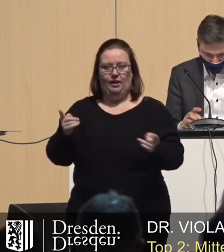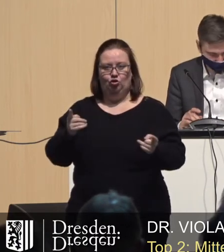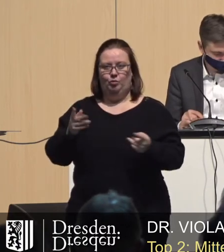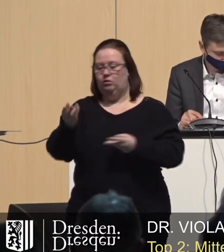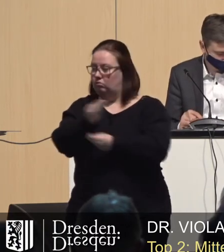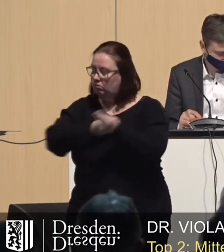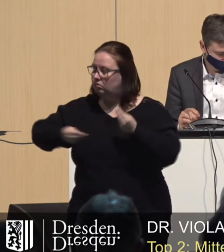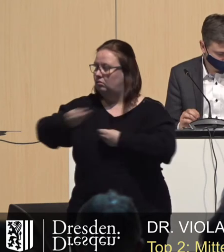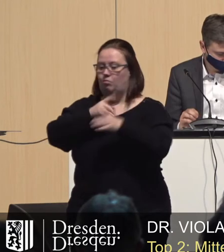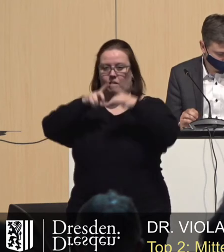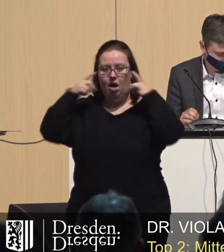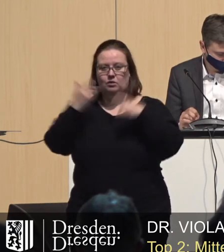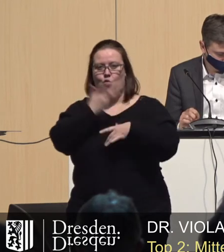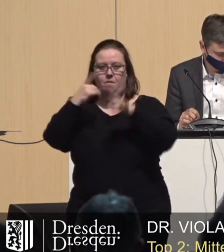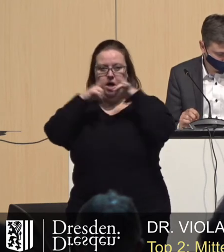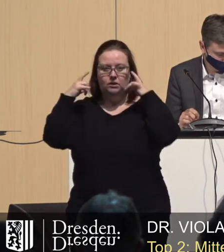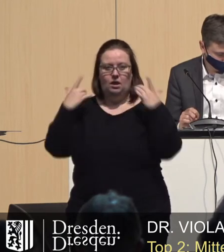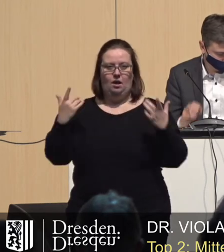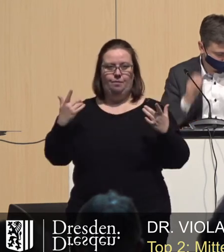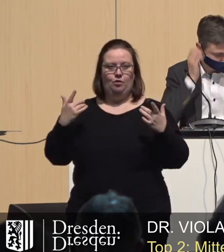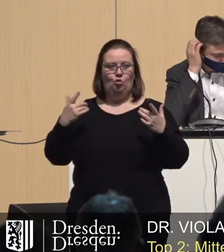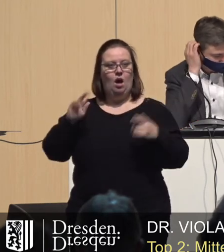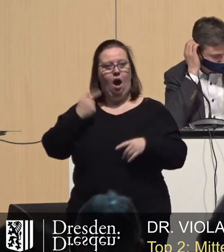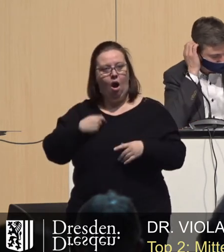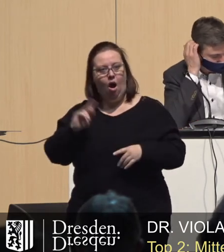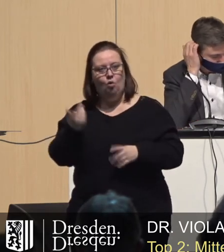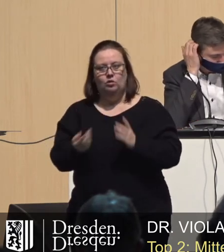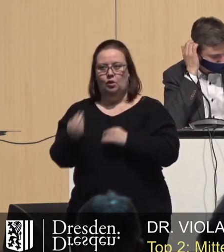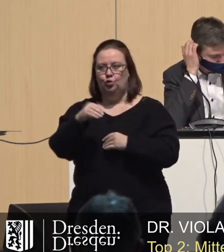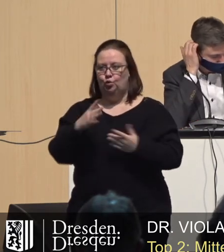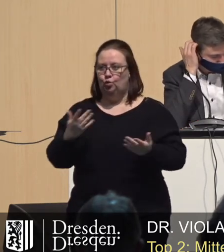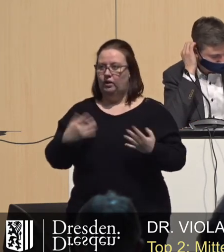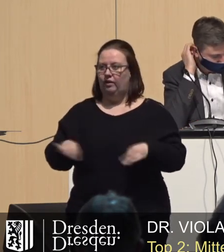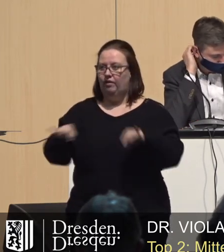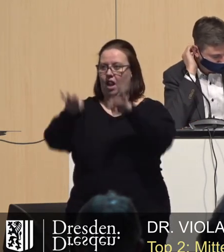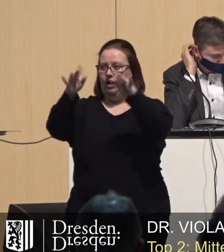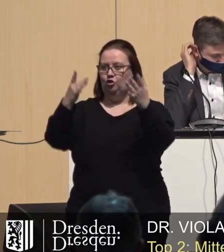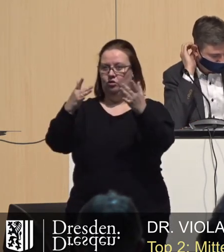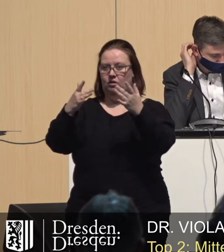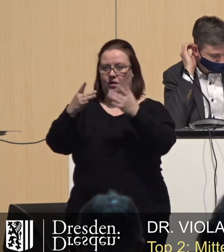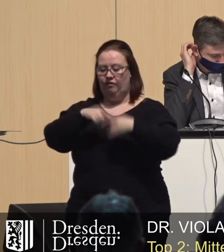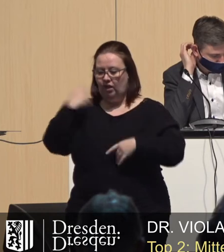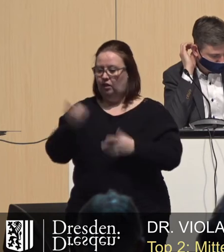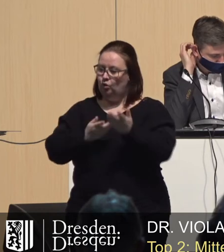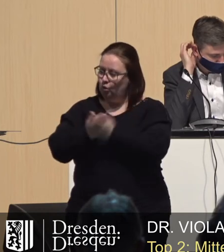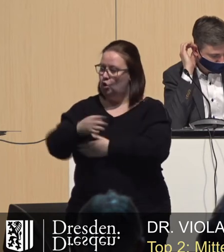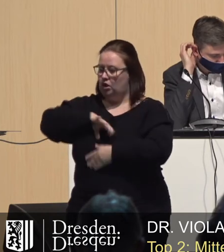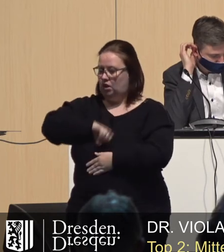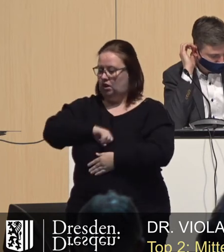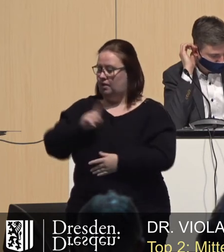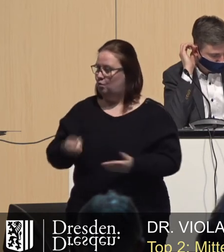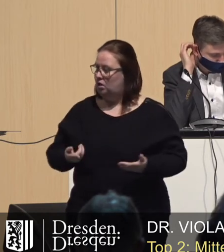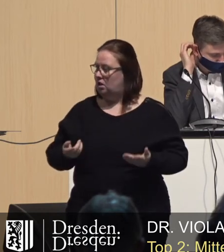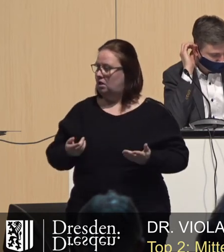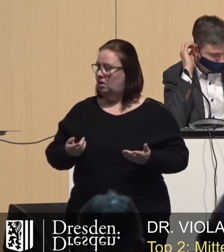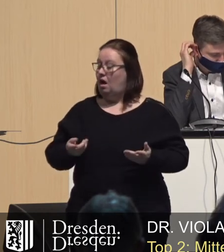Ihnen gemeinsam, mit Maske, ohne Maske. Und ich finde es auch gefährlich, dass wir uns diesem ganzen Geschehen hier aussetzen